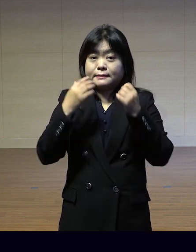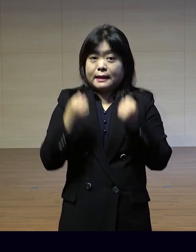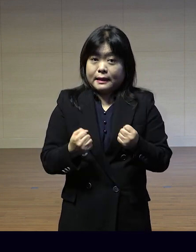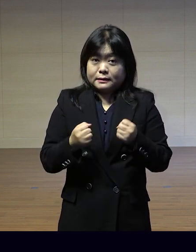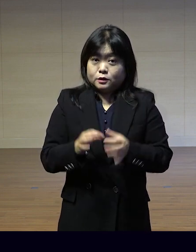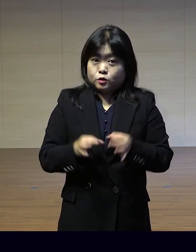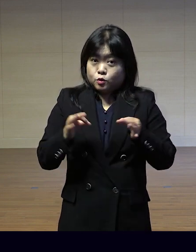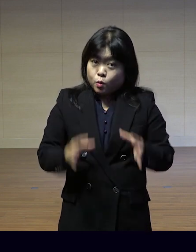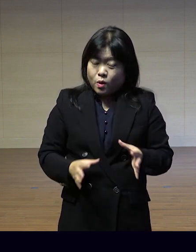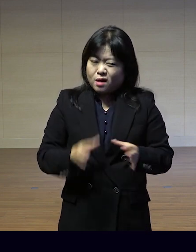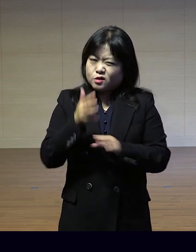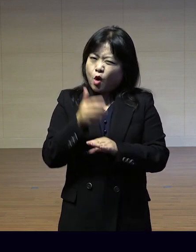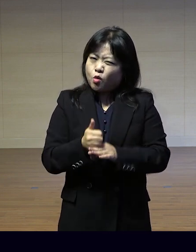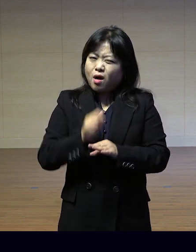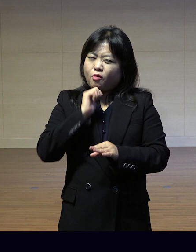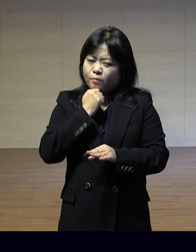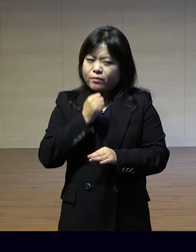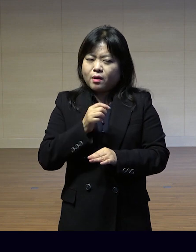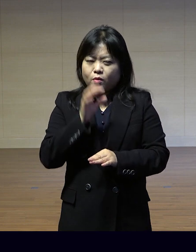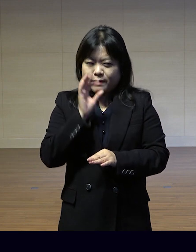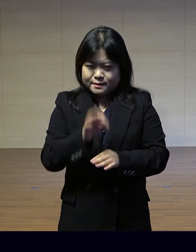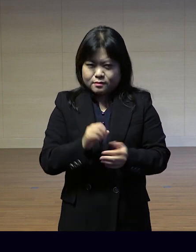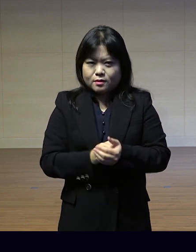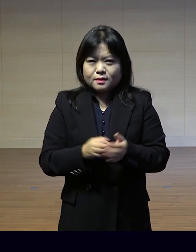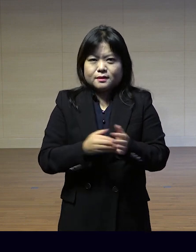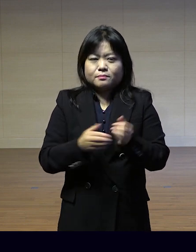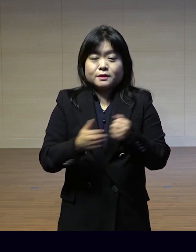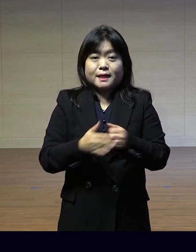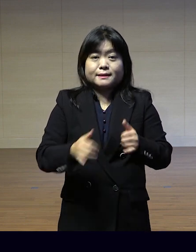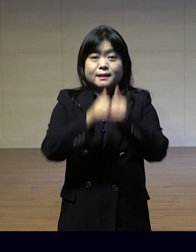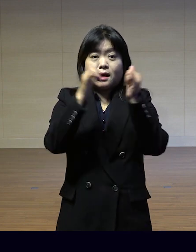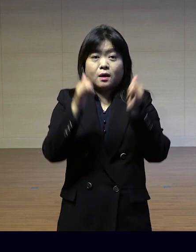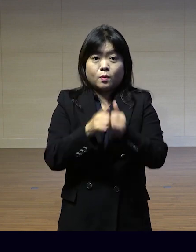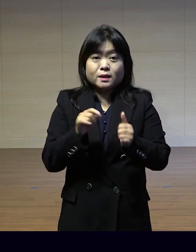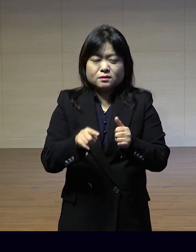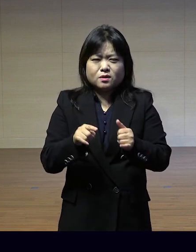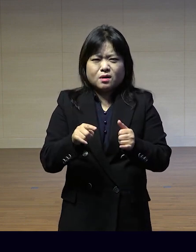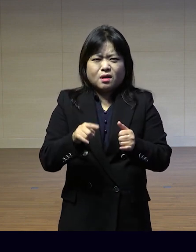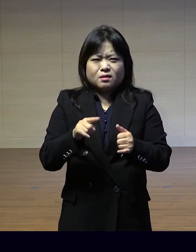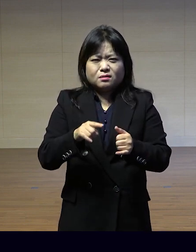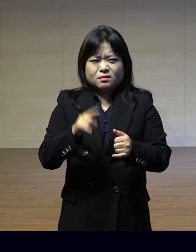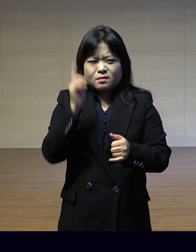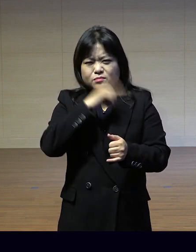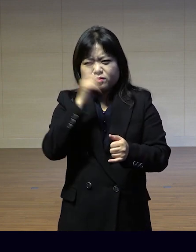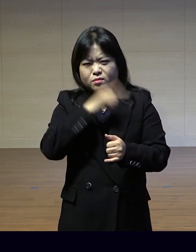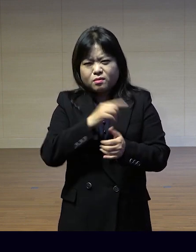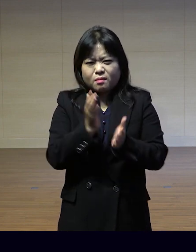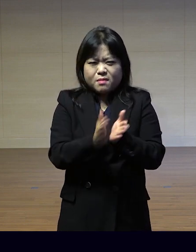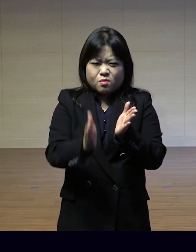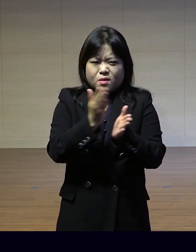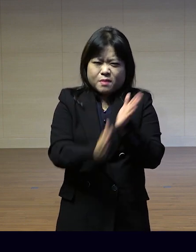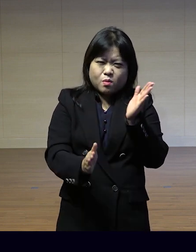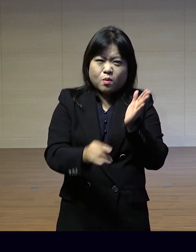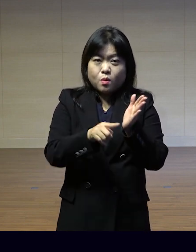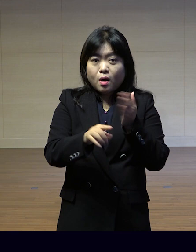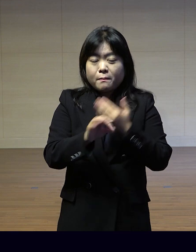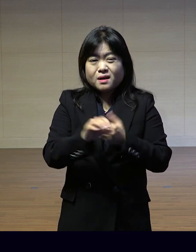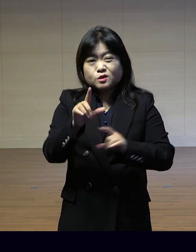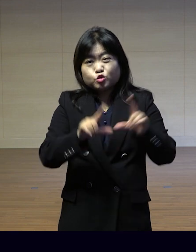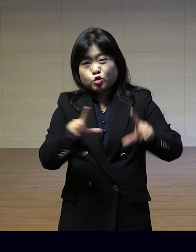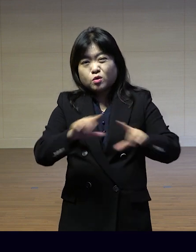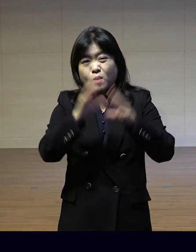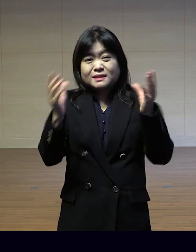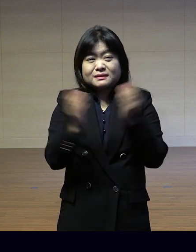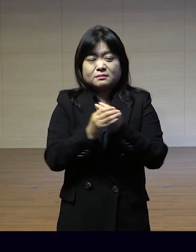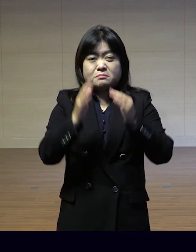그 결실을 보기 힘들다. 그 사회는 이렇게 부조리하고 모순에 가득 차 있는데 그럼 이거 구조 자체를